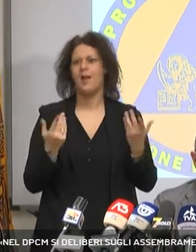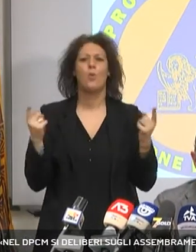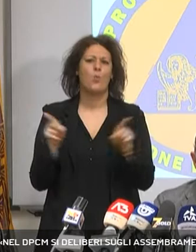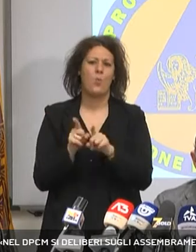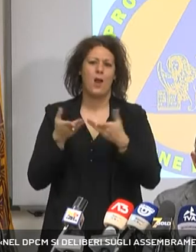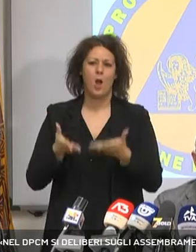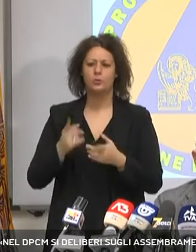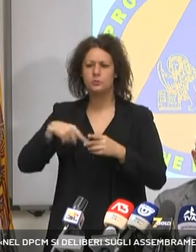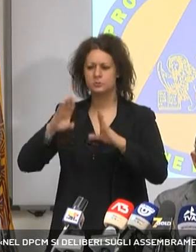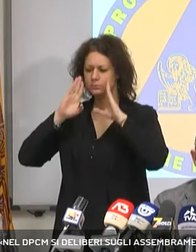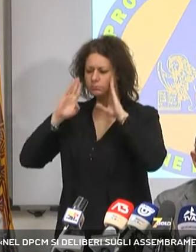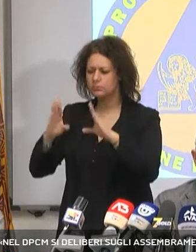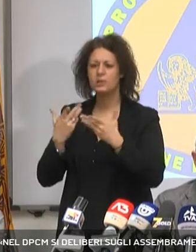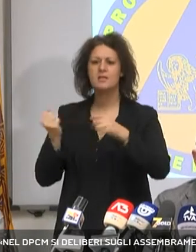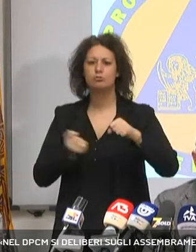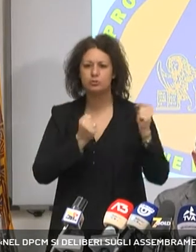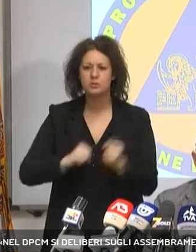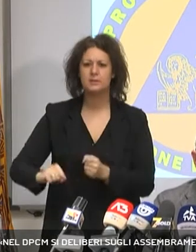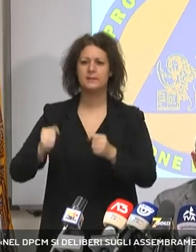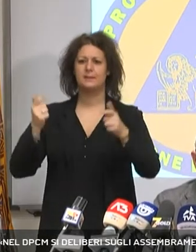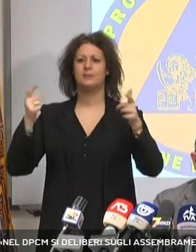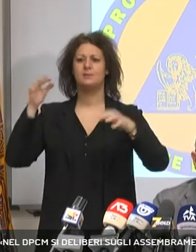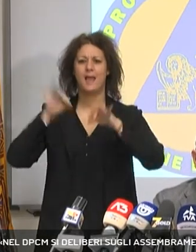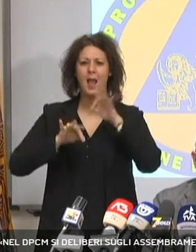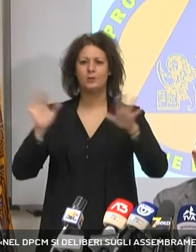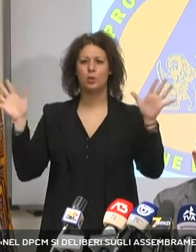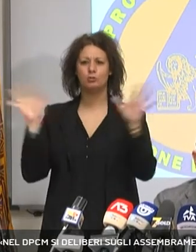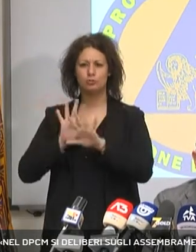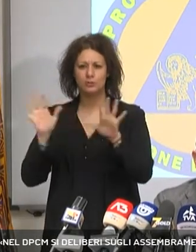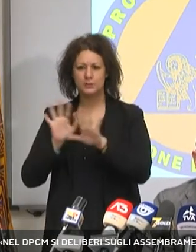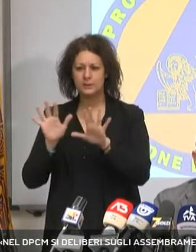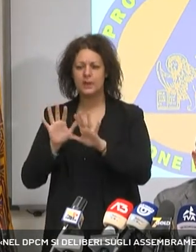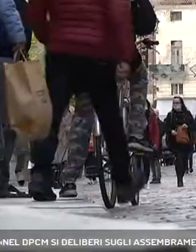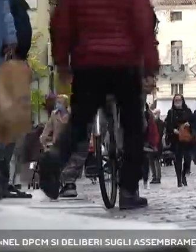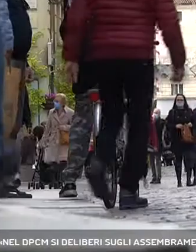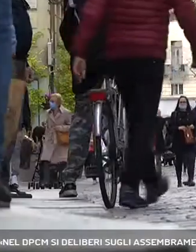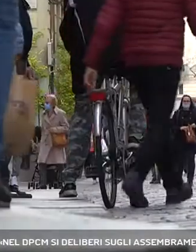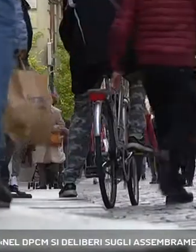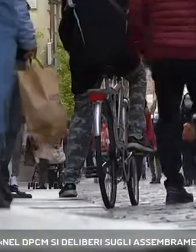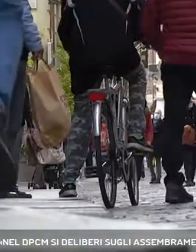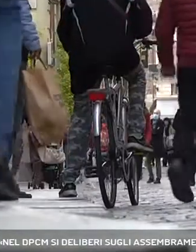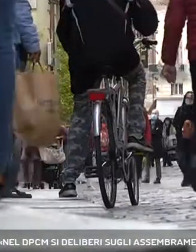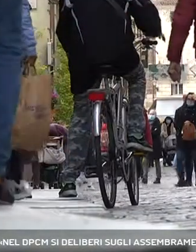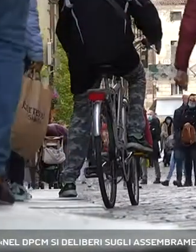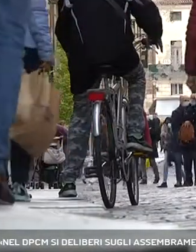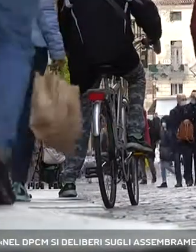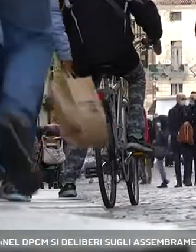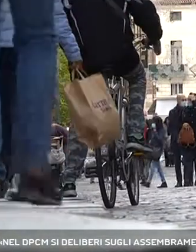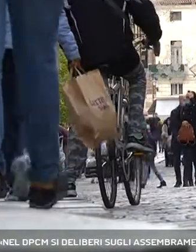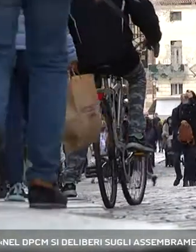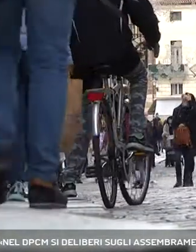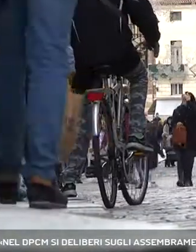cinema decidiamo che l'assembramento è un problema normate sulla sembra mento sarà inevitabile che il gestore